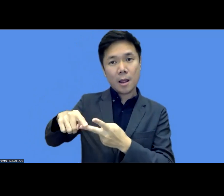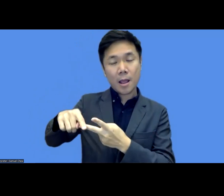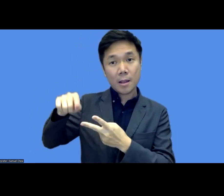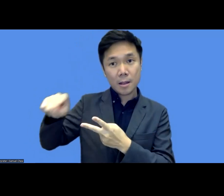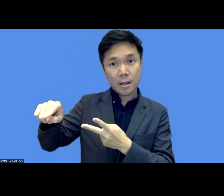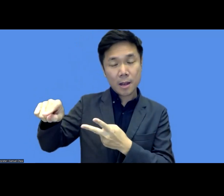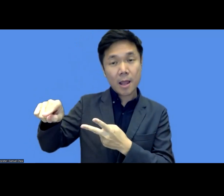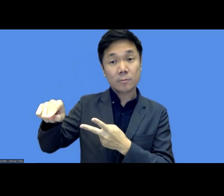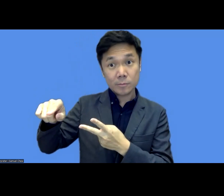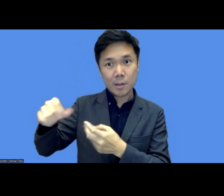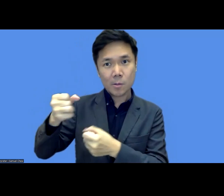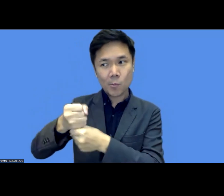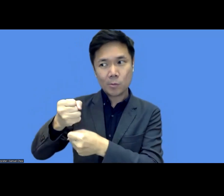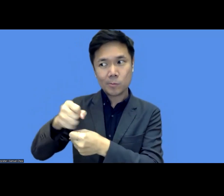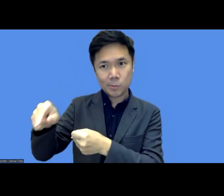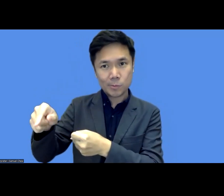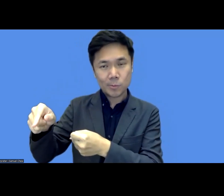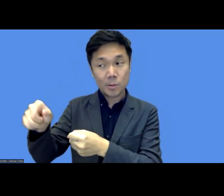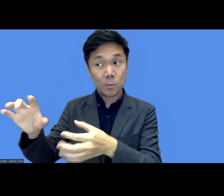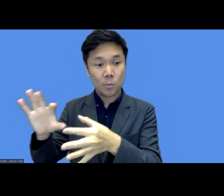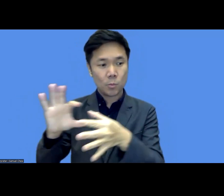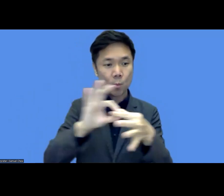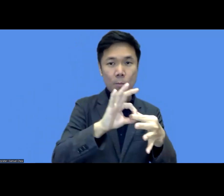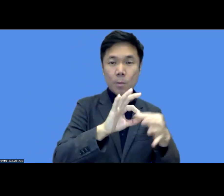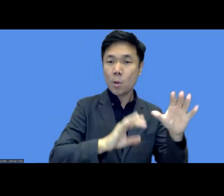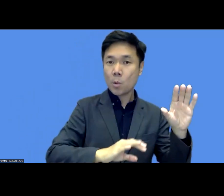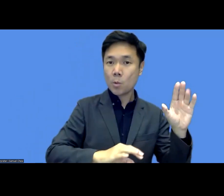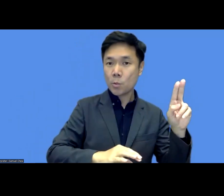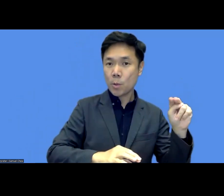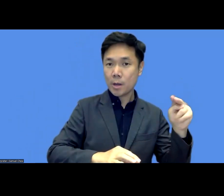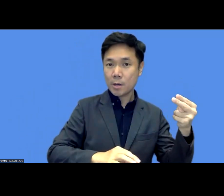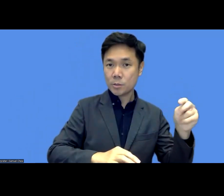Yo ofrezco servicios a